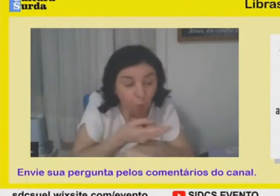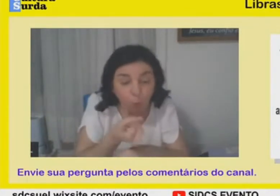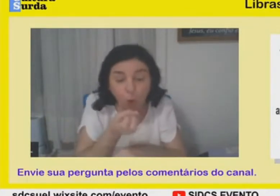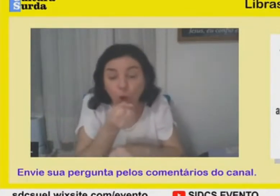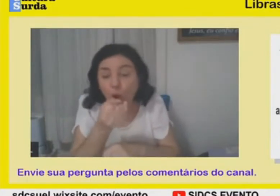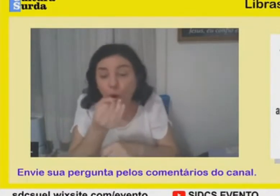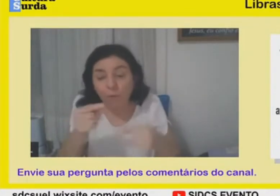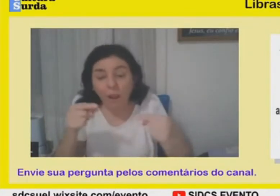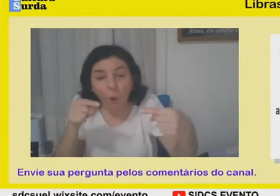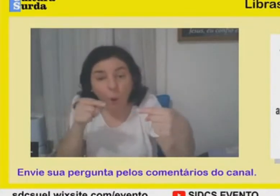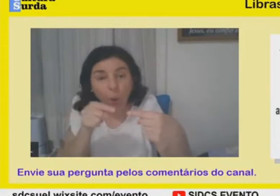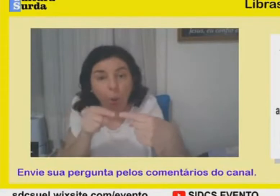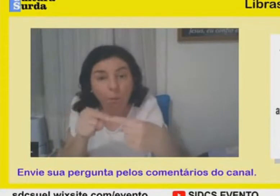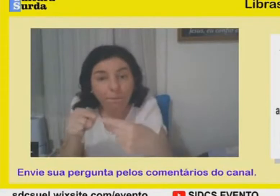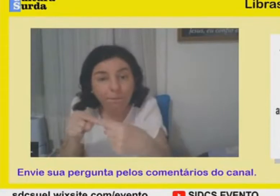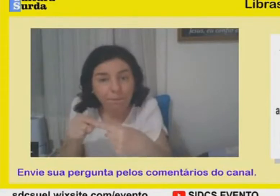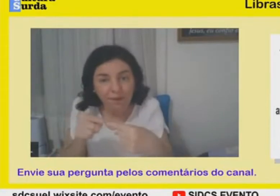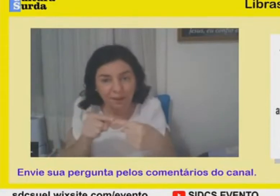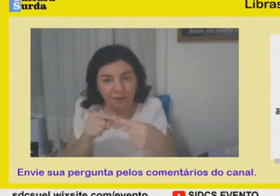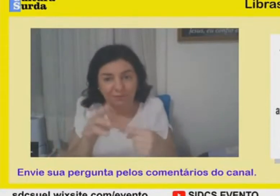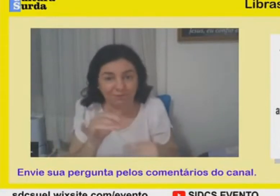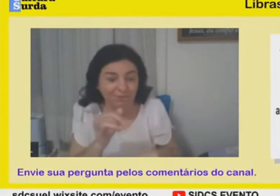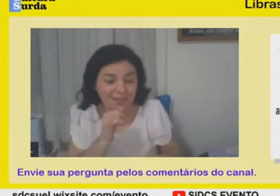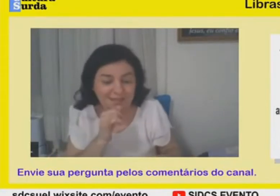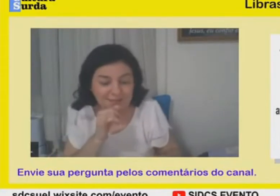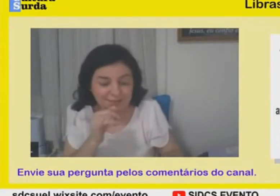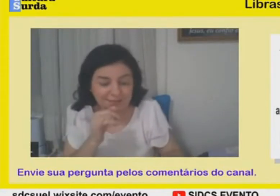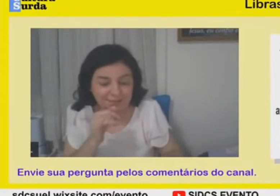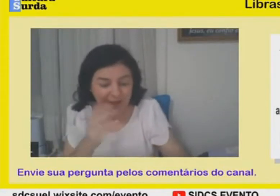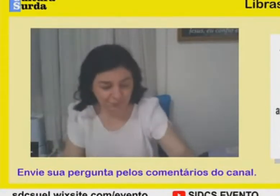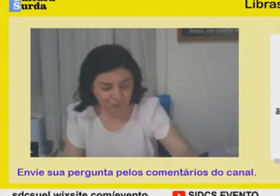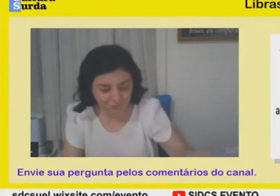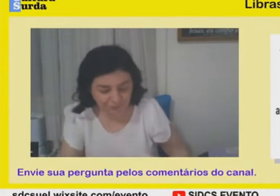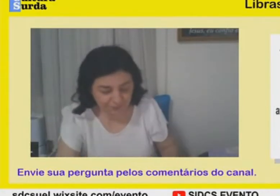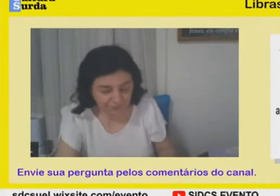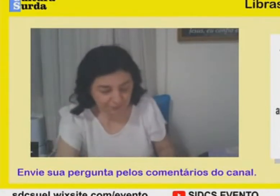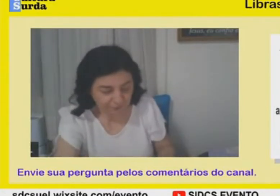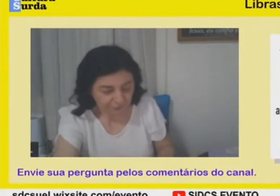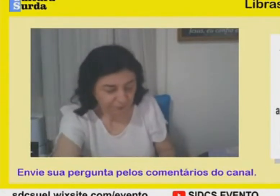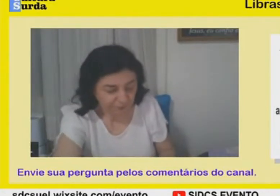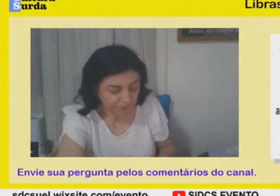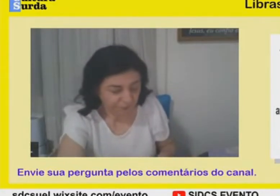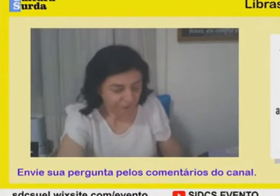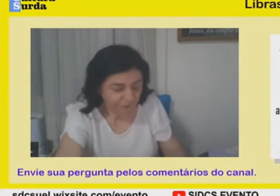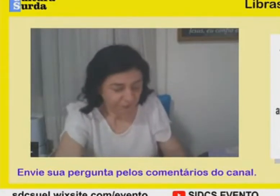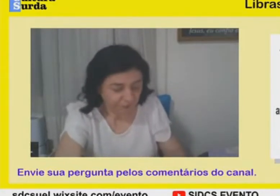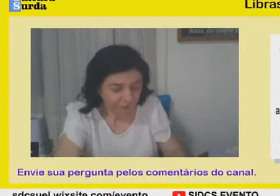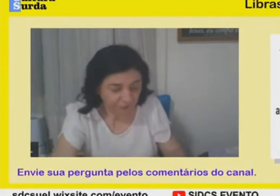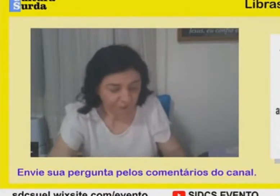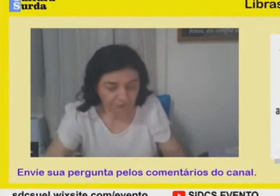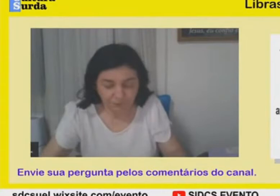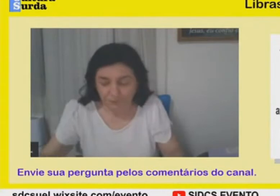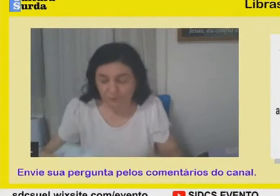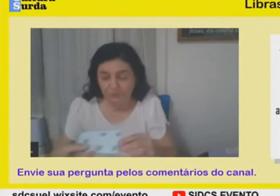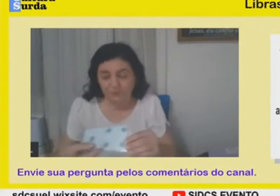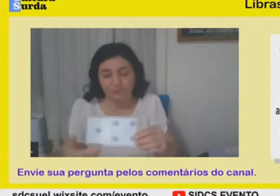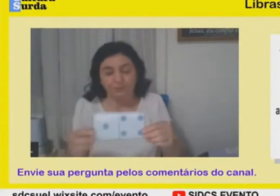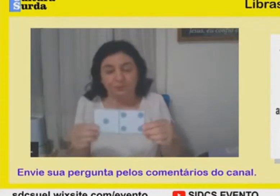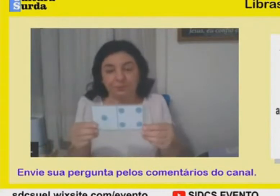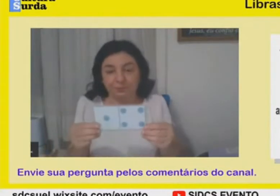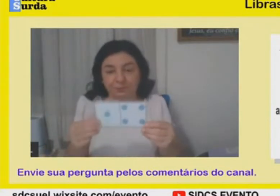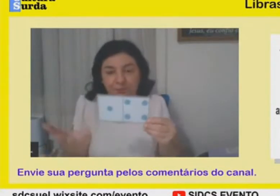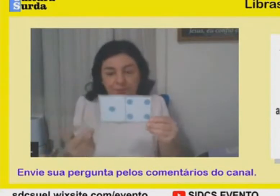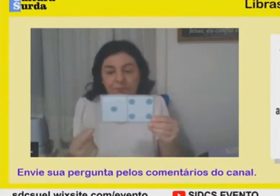Quantos objetos são? E daí assim vai associando os números e os outros